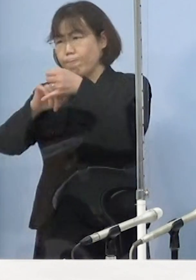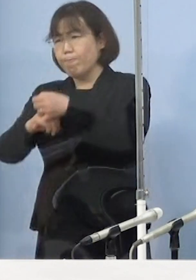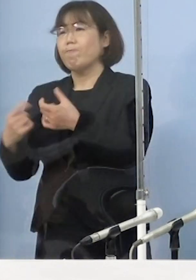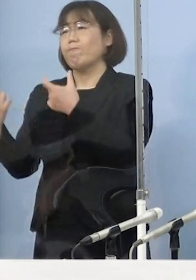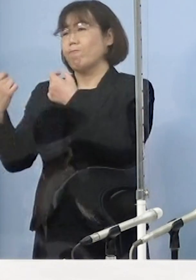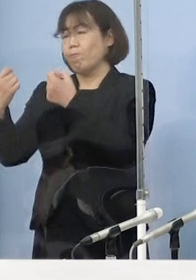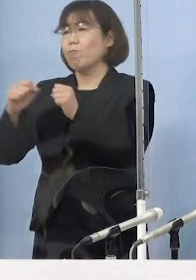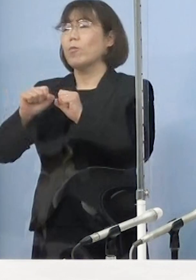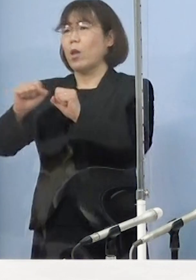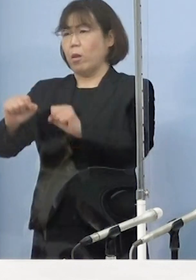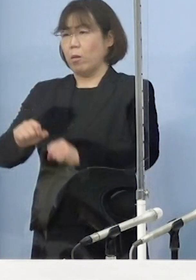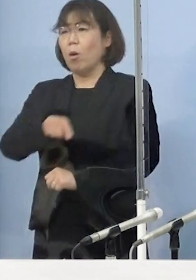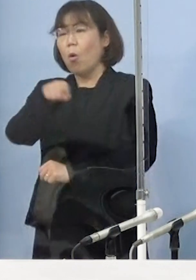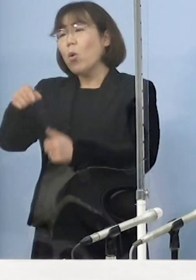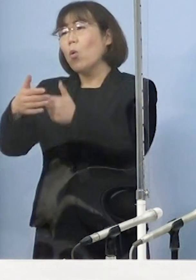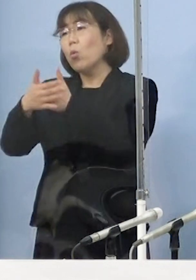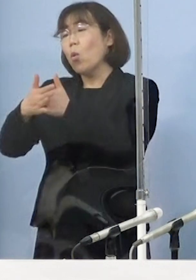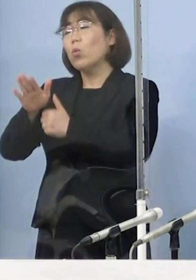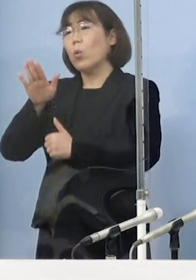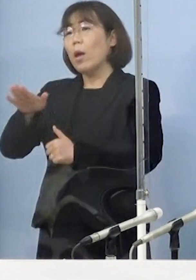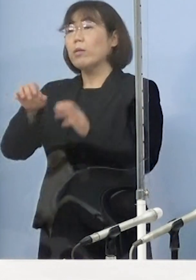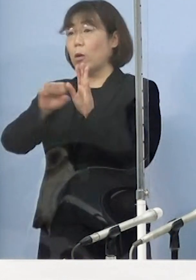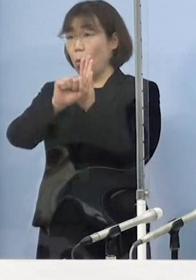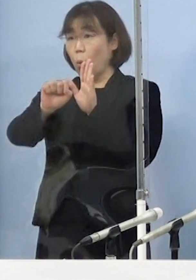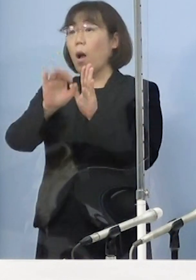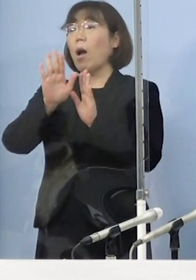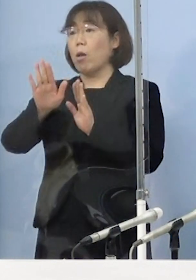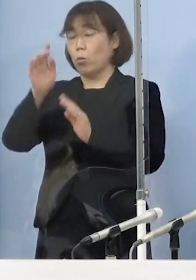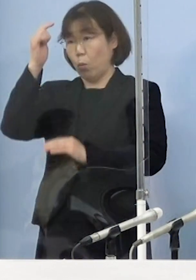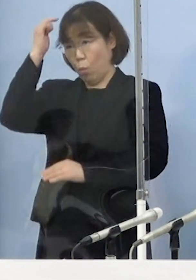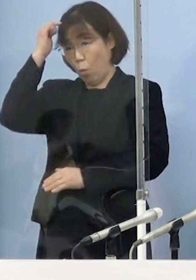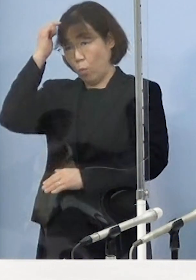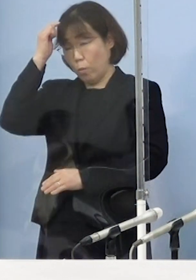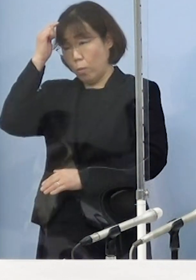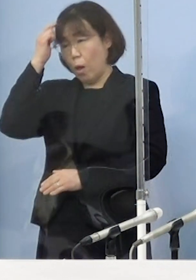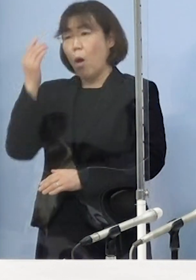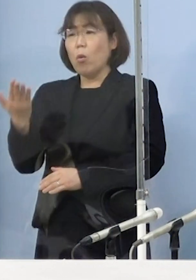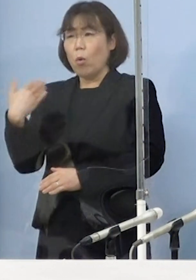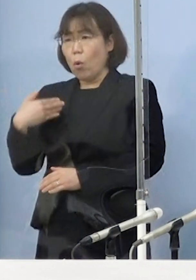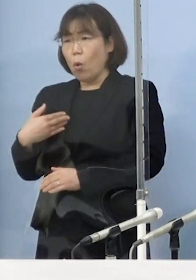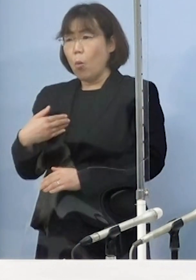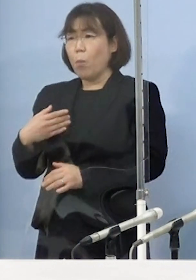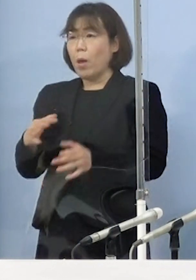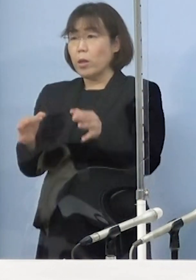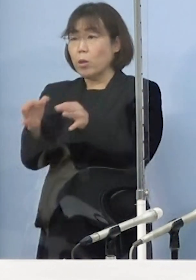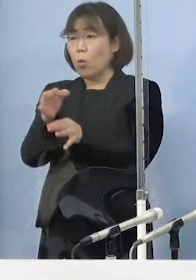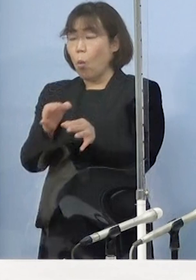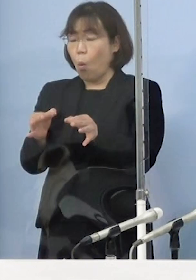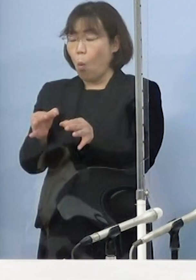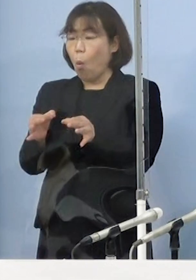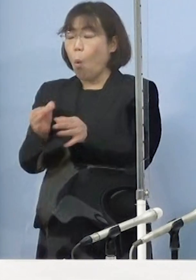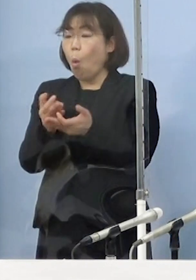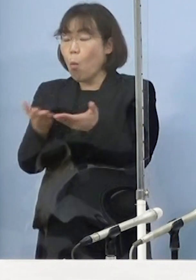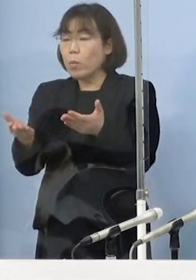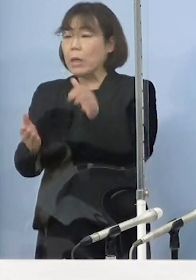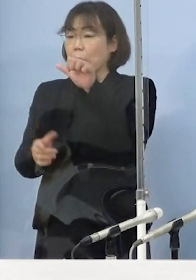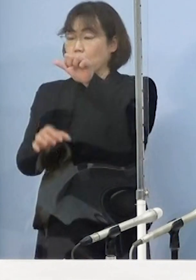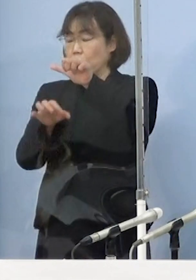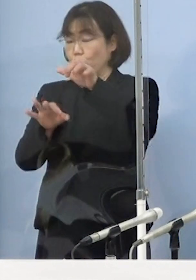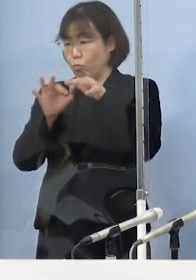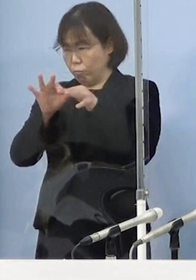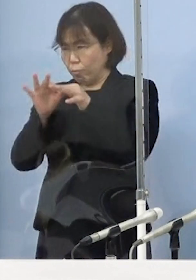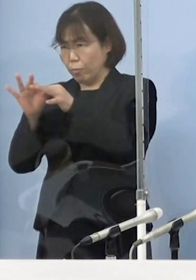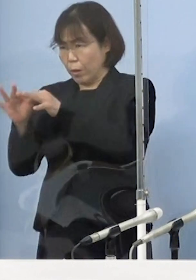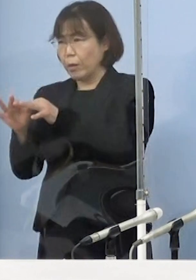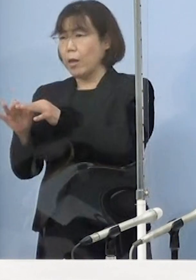力がまずは大きかった。というのは、それまで5つのお店が関連をして大きなクラスターが飲食の場で出る、あるいは